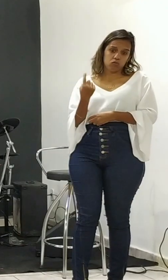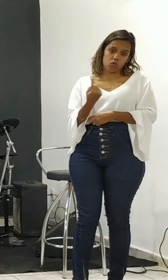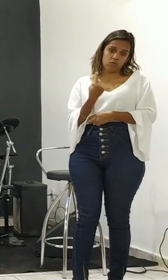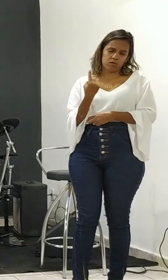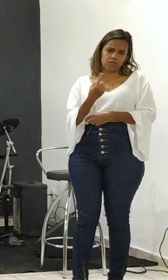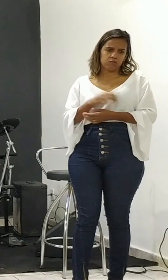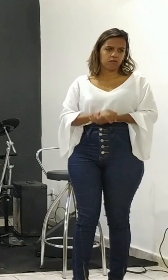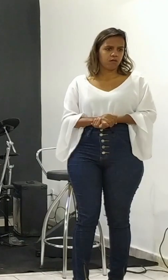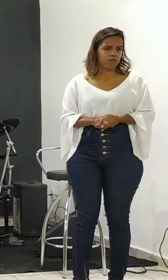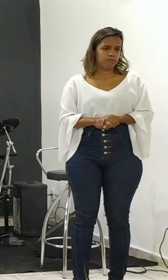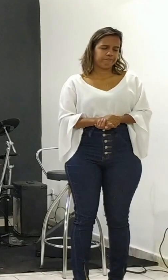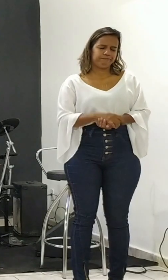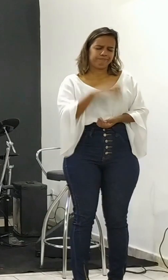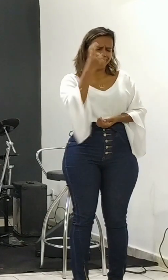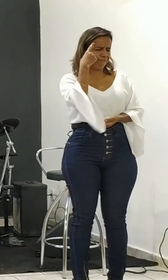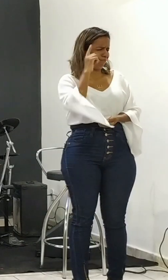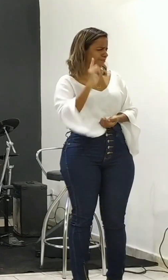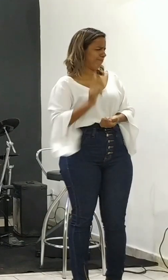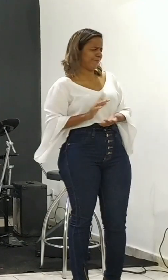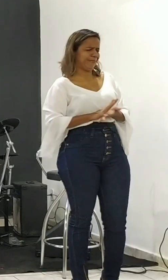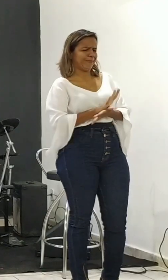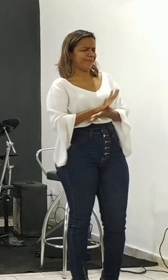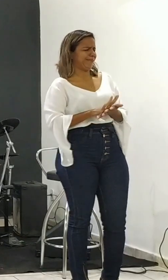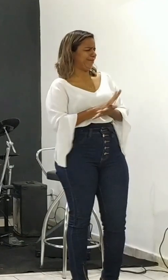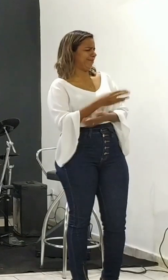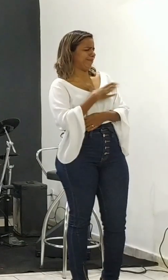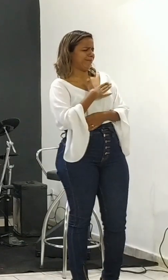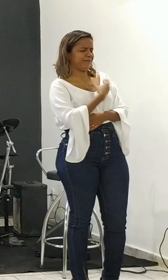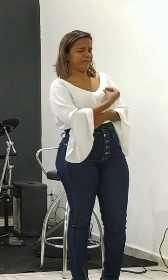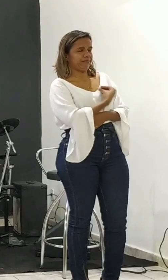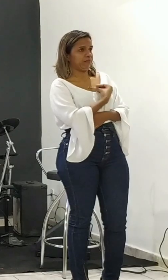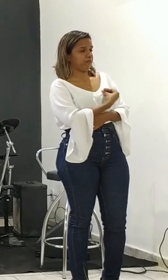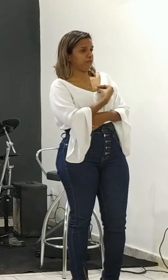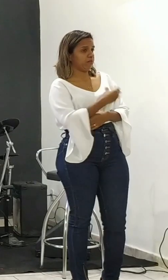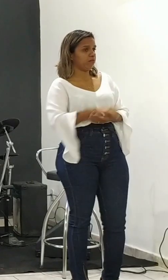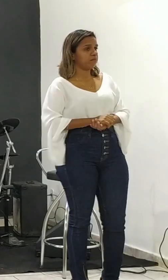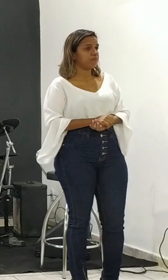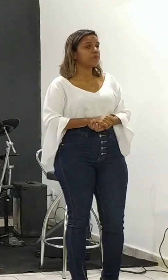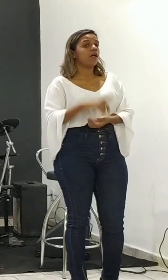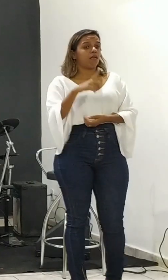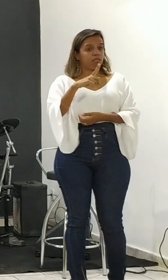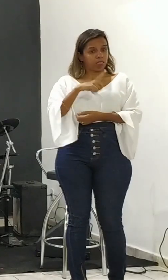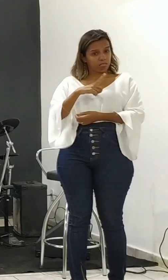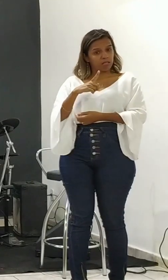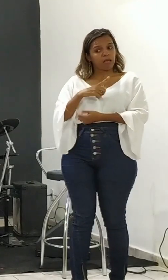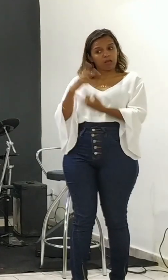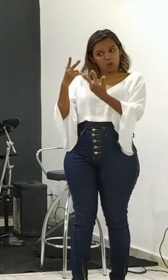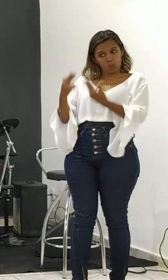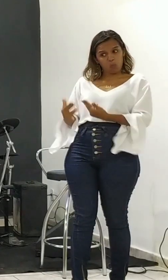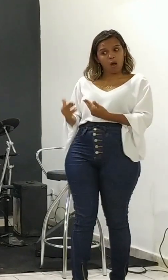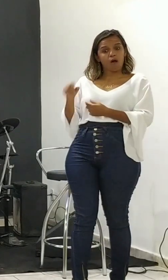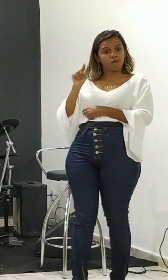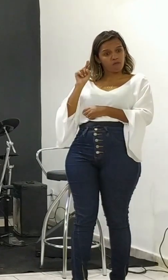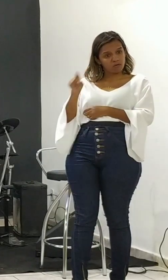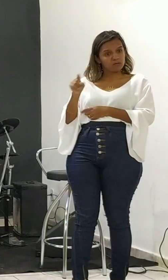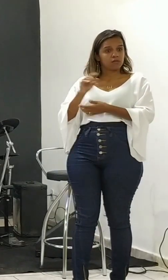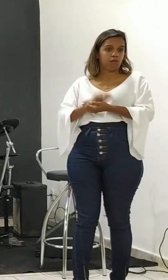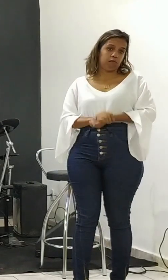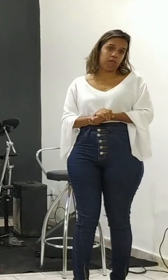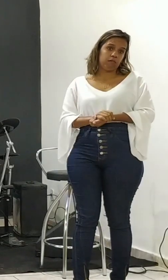A senhora não sabe nada sobre mim. Tem pessoas solitárias como a senhora.